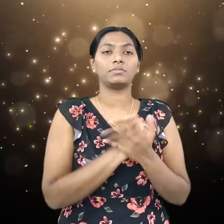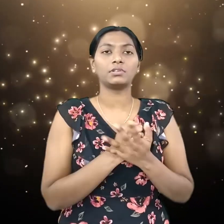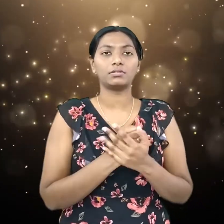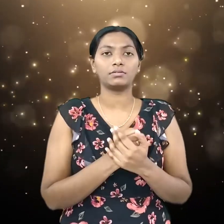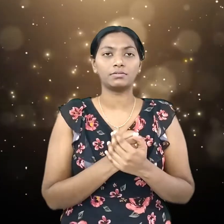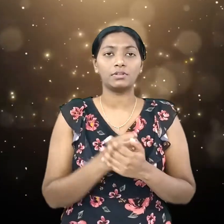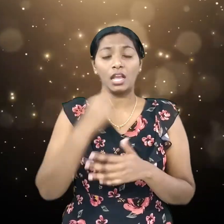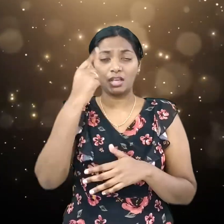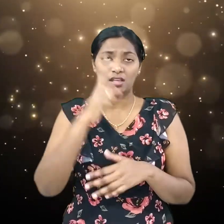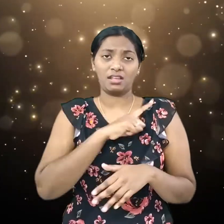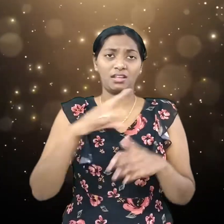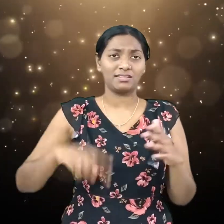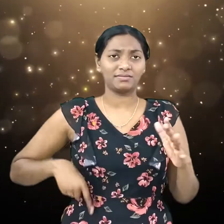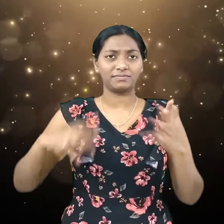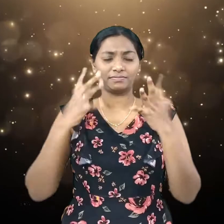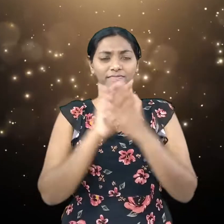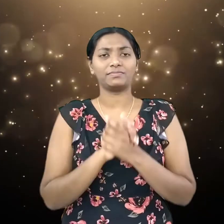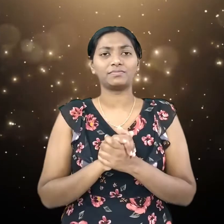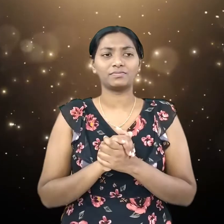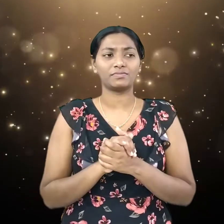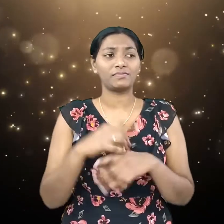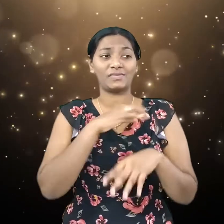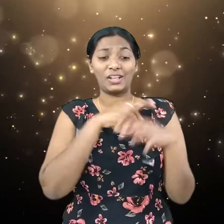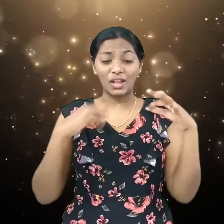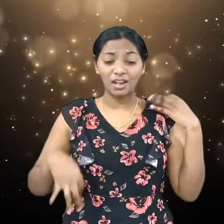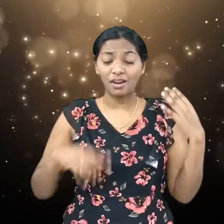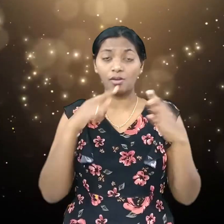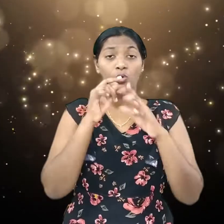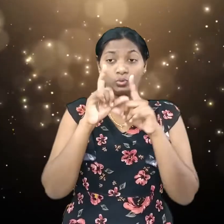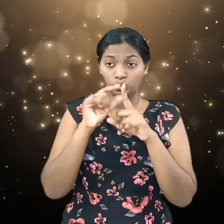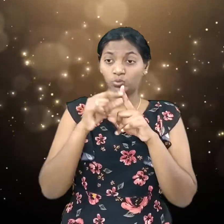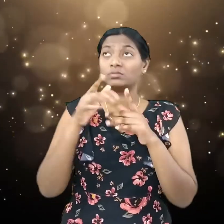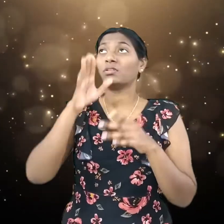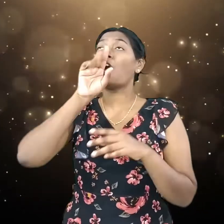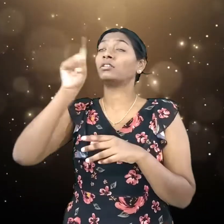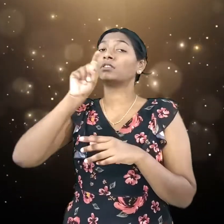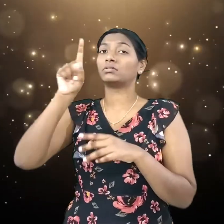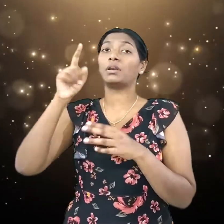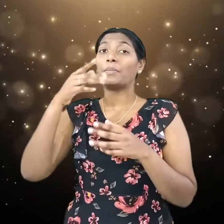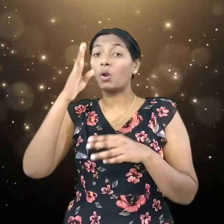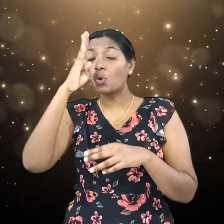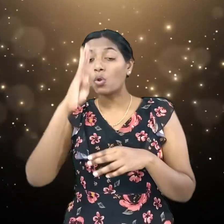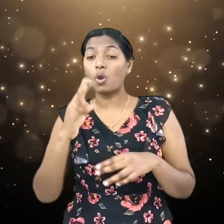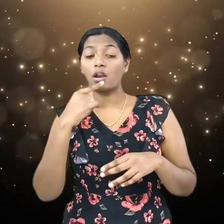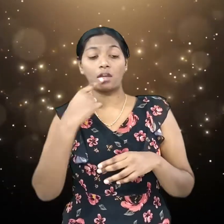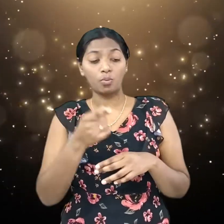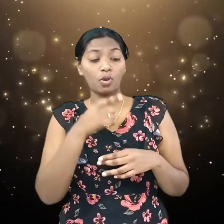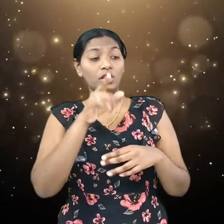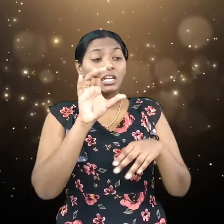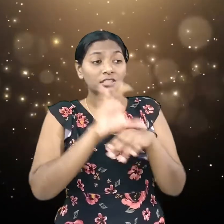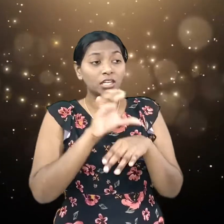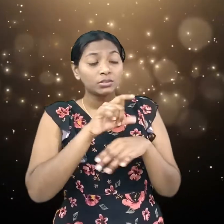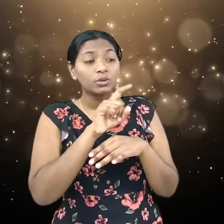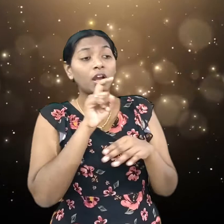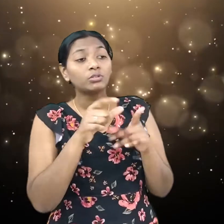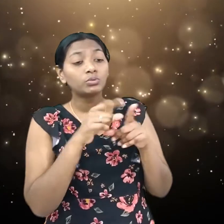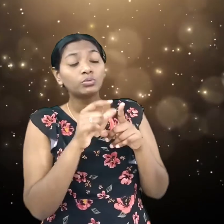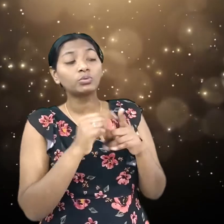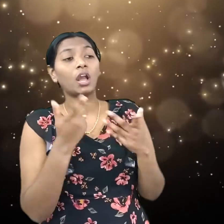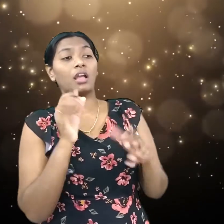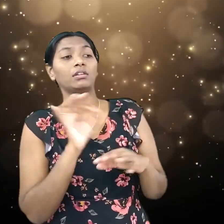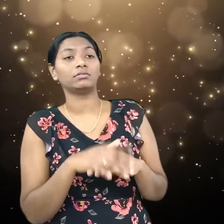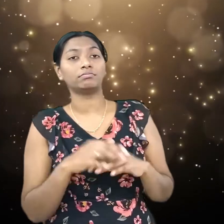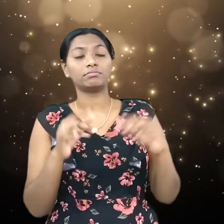सिखाता है परमेश्वर से पूछो कि क्या करने की जरूरत है। प्रेज द लॉर्ड, हालेलुया। सुन रहे हैं, तो धर्म को अपने दिमाग से निकाल